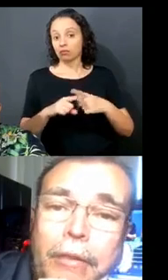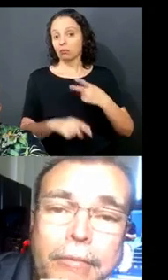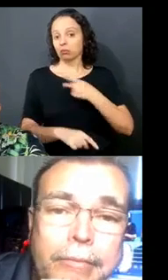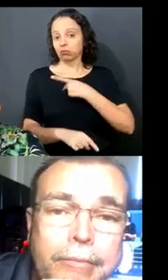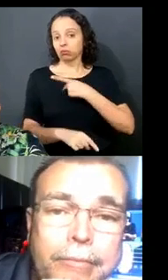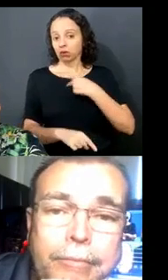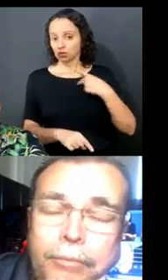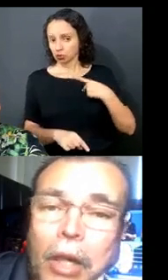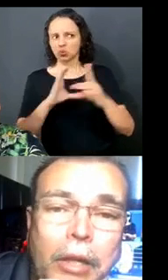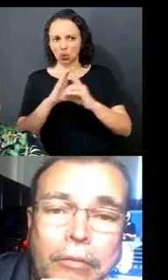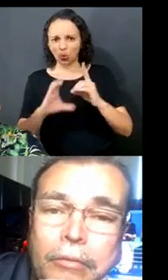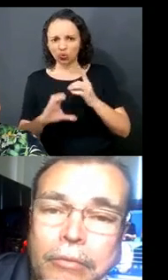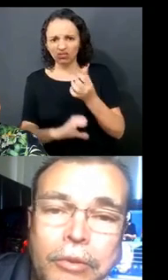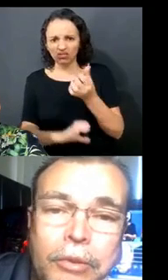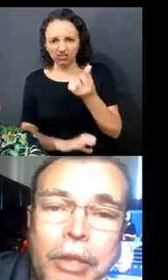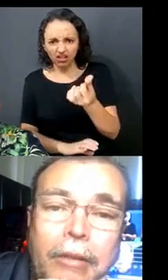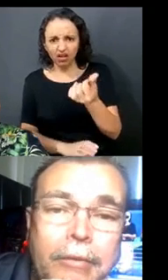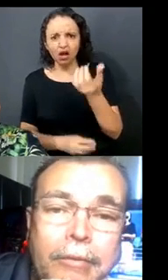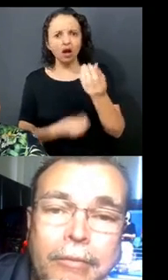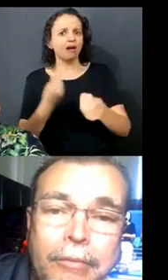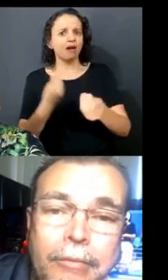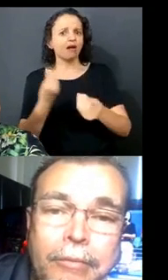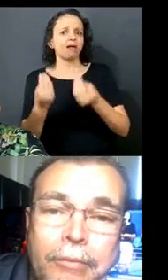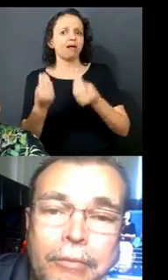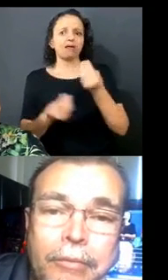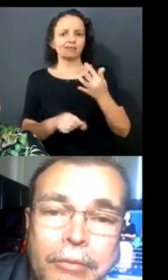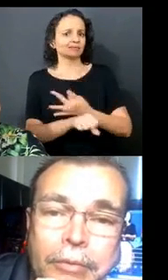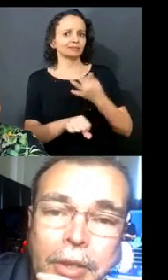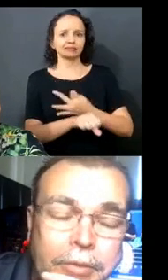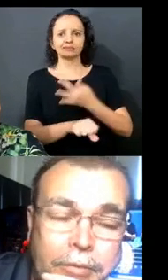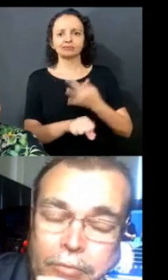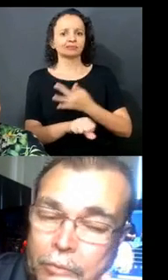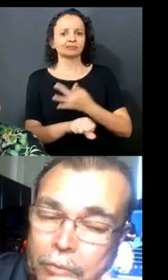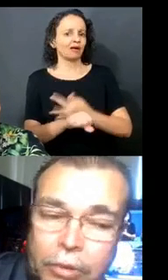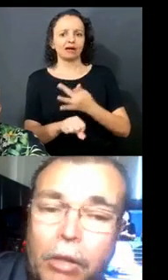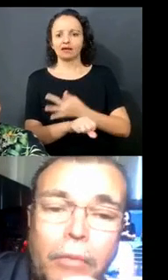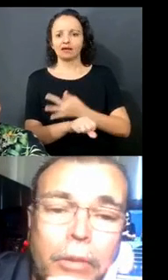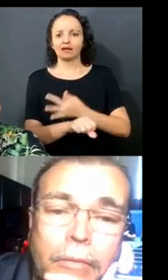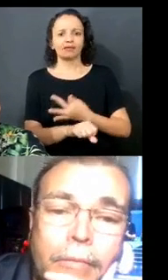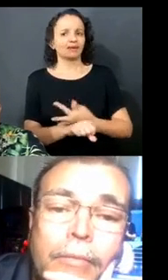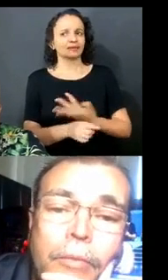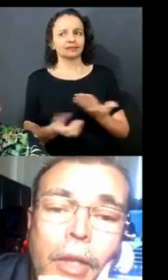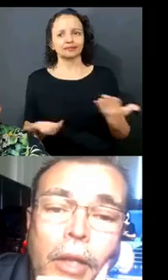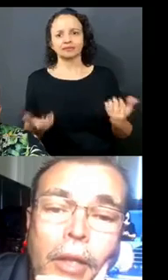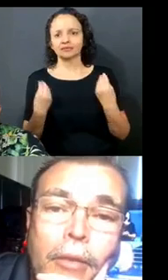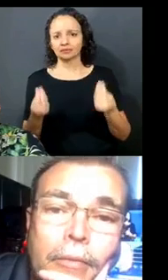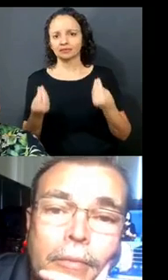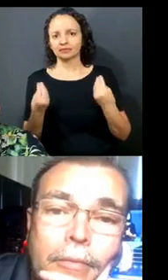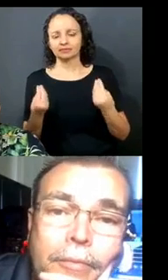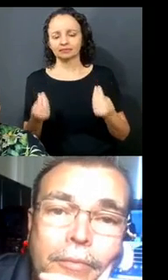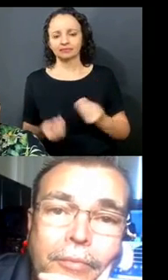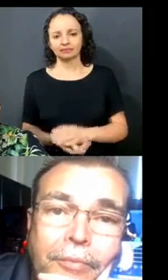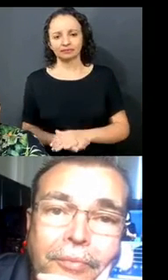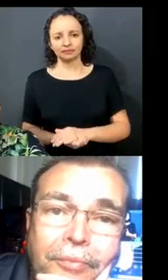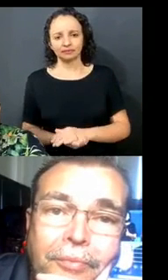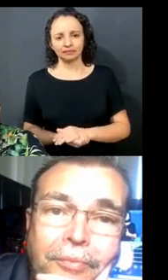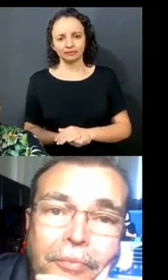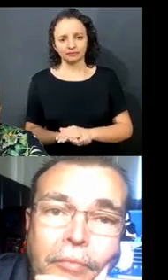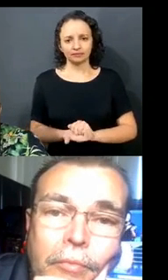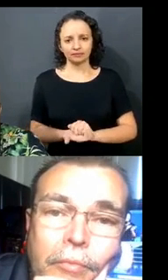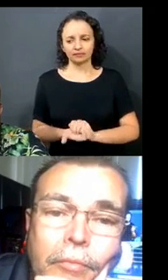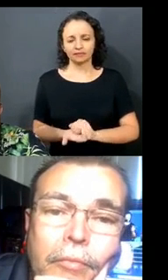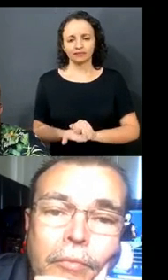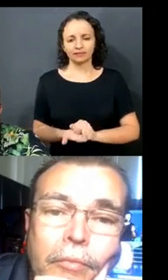num dia, não dá. Sim. Entendeu? Não tem como. Eduardo,